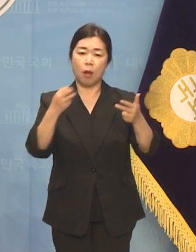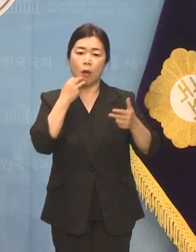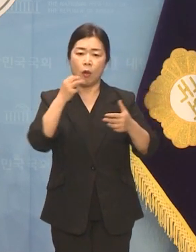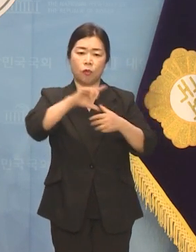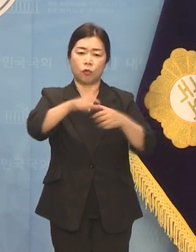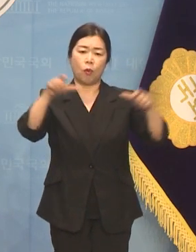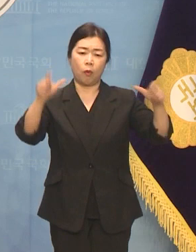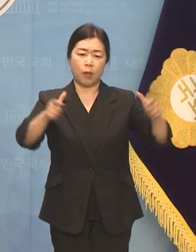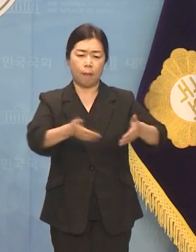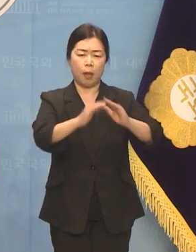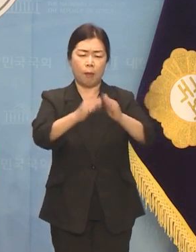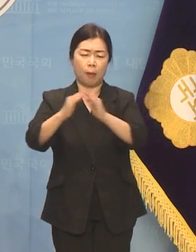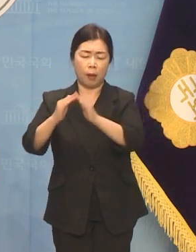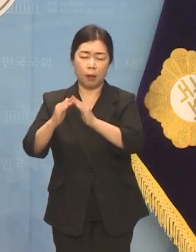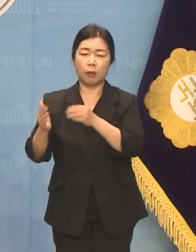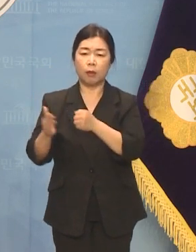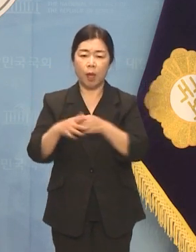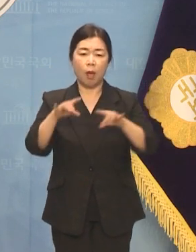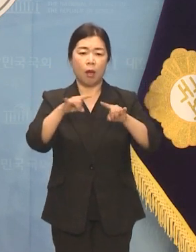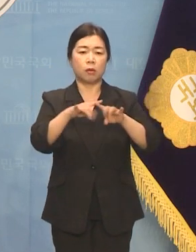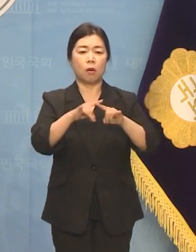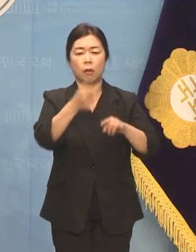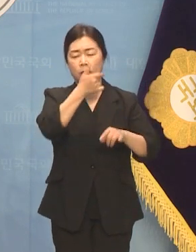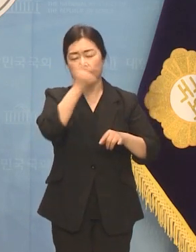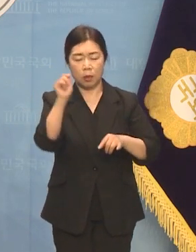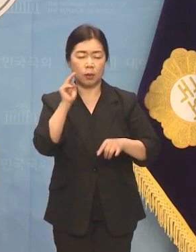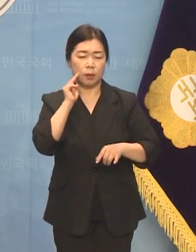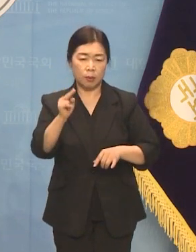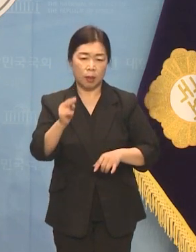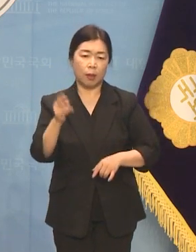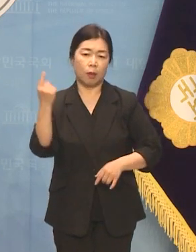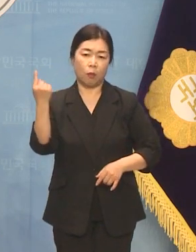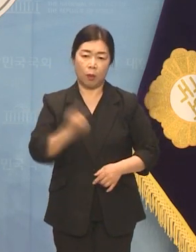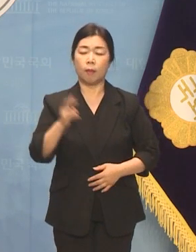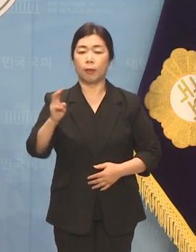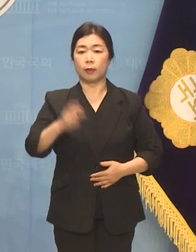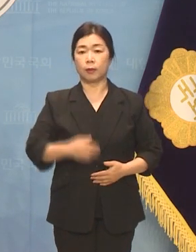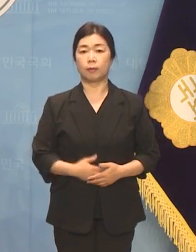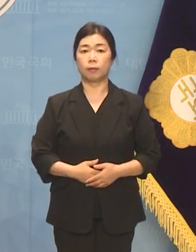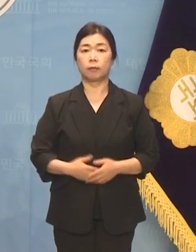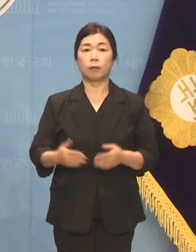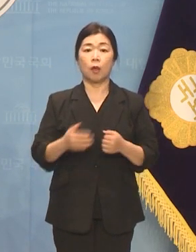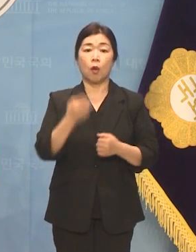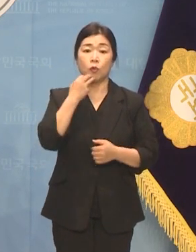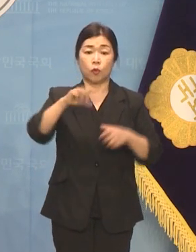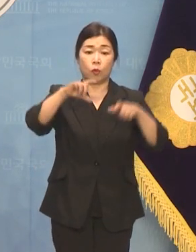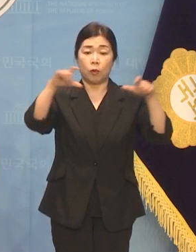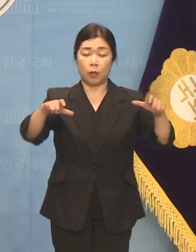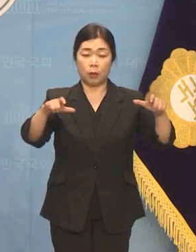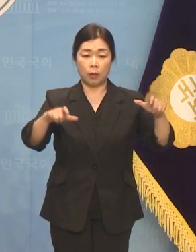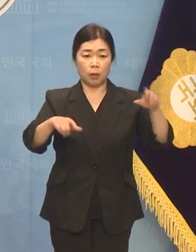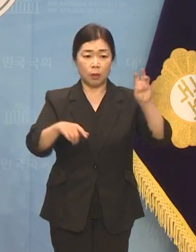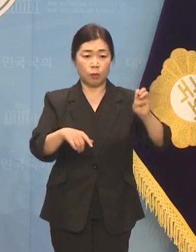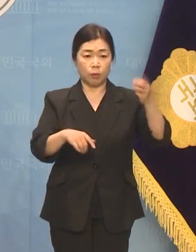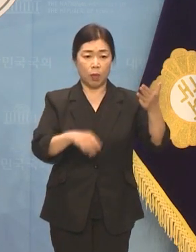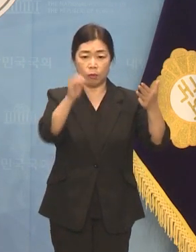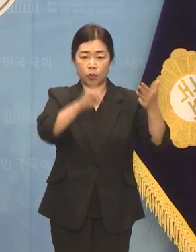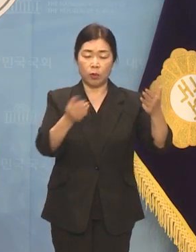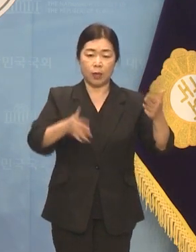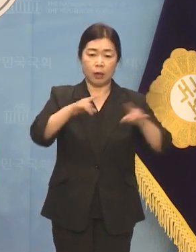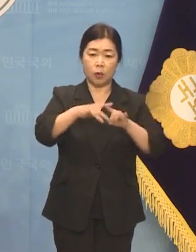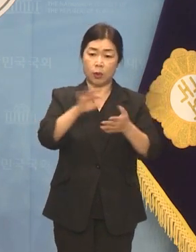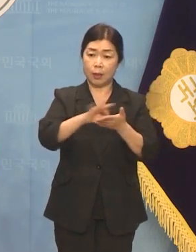수도권에 집중되어서 수도권의 전력난을 더욱 심화시킬 전망이다. 수도권은 우리나라 전력의 38% 이상을 사용하고